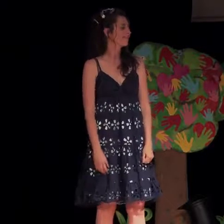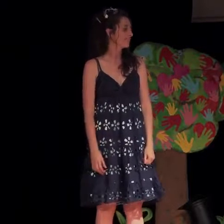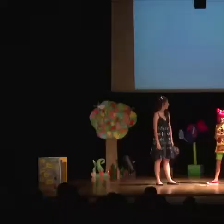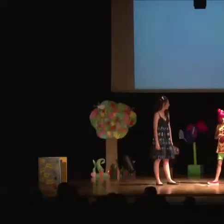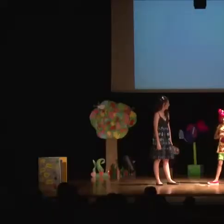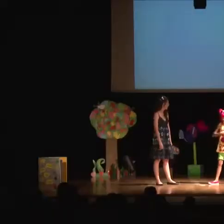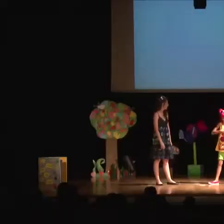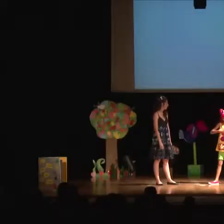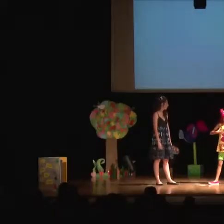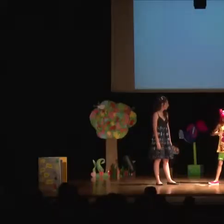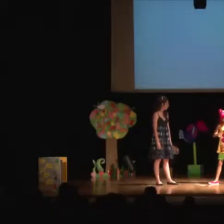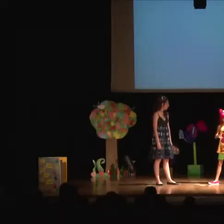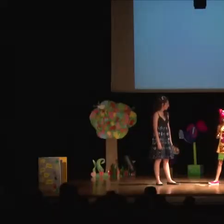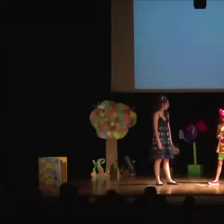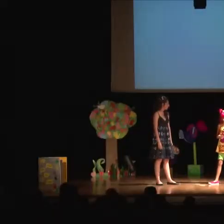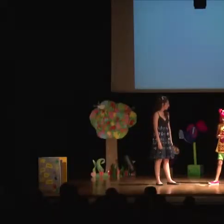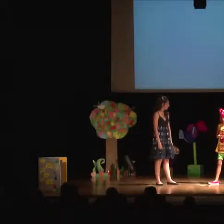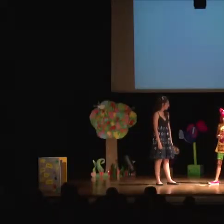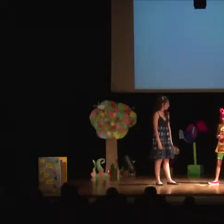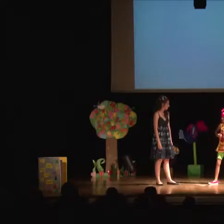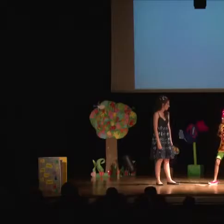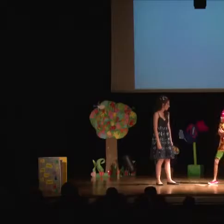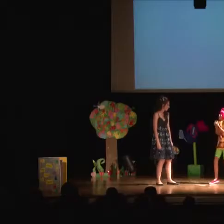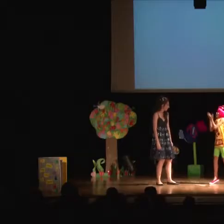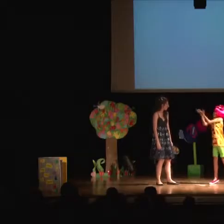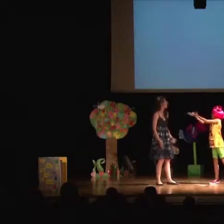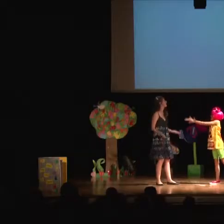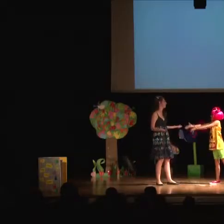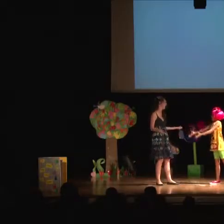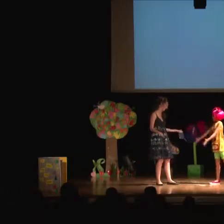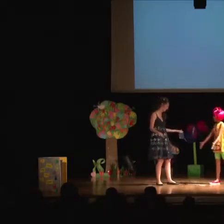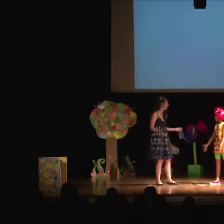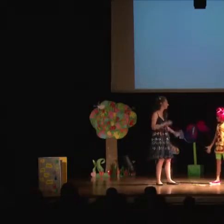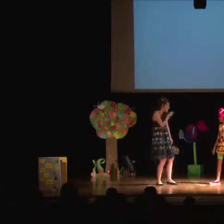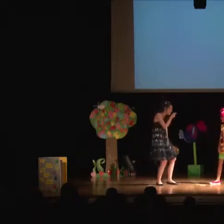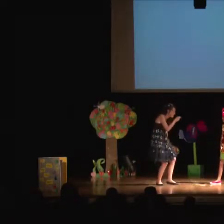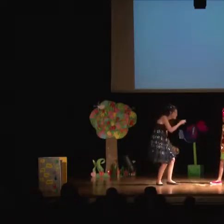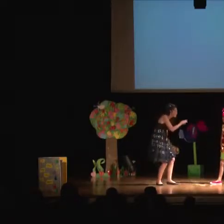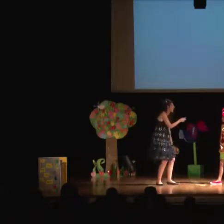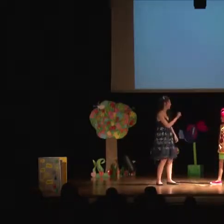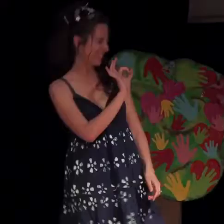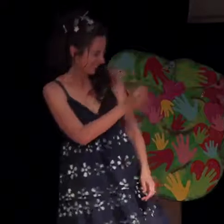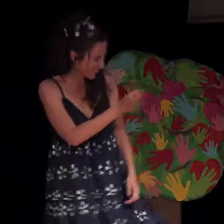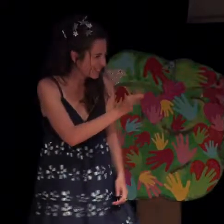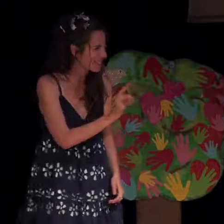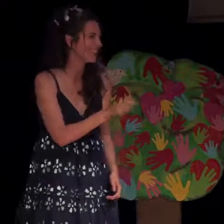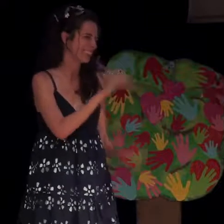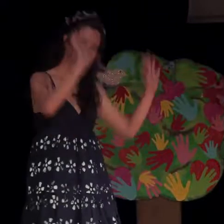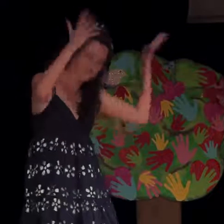si je t'aime beaucoup, je signe comme ça. C'est presque ça. Bravo, tu